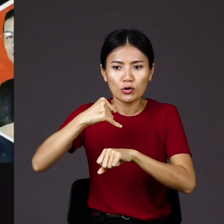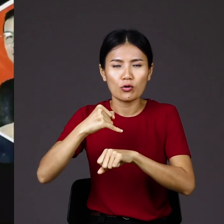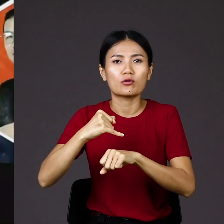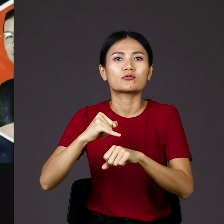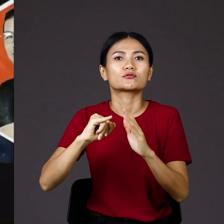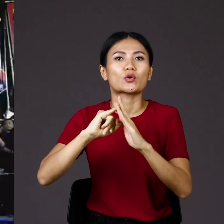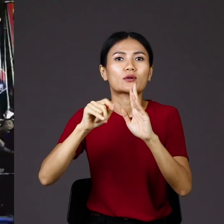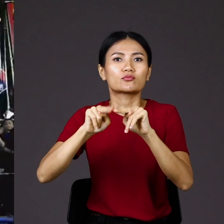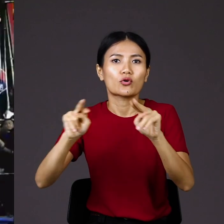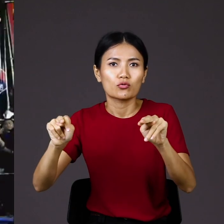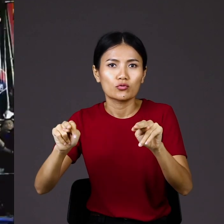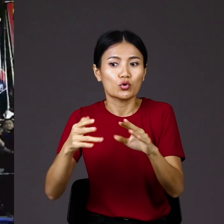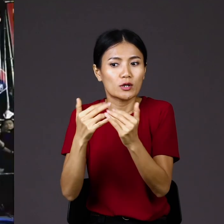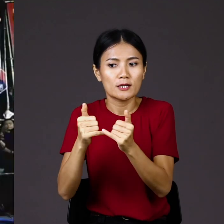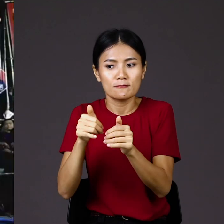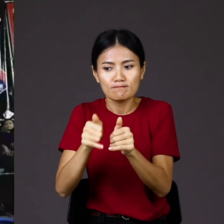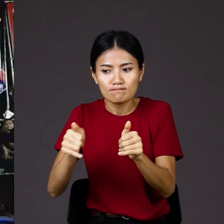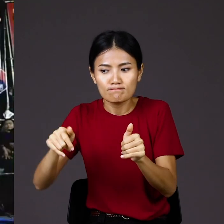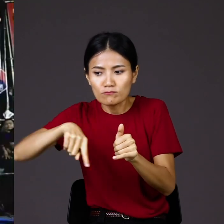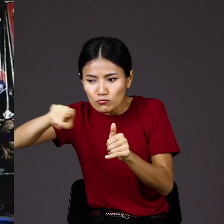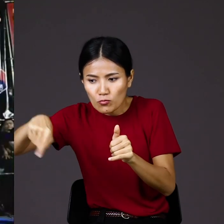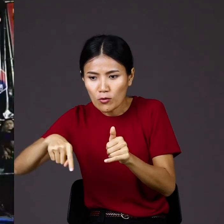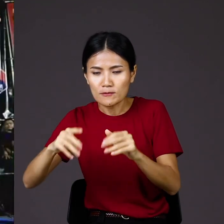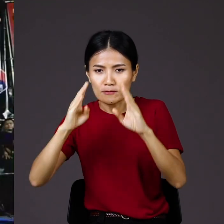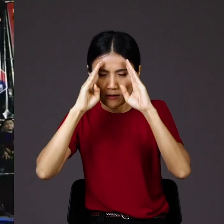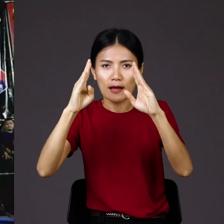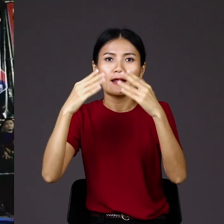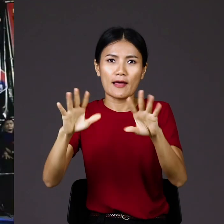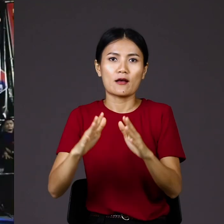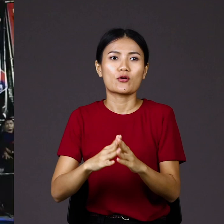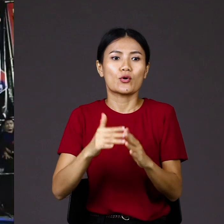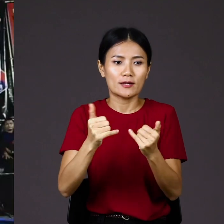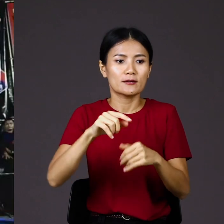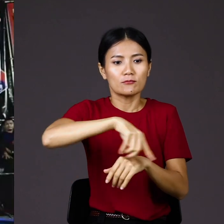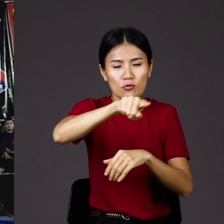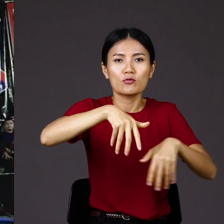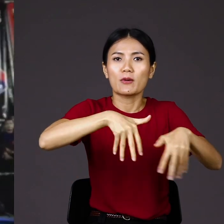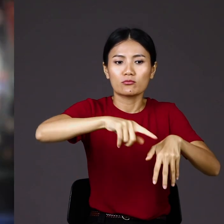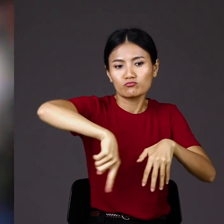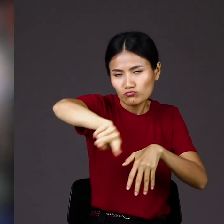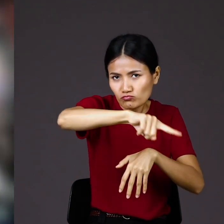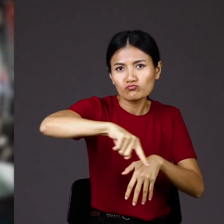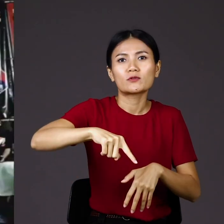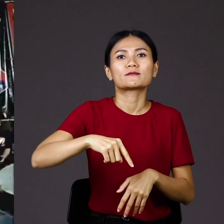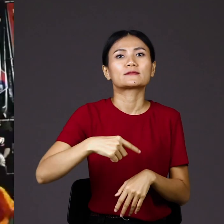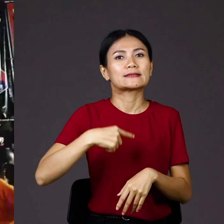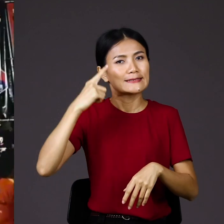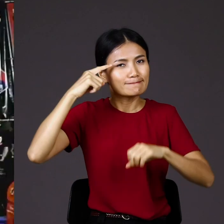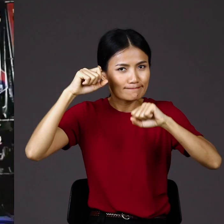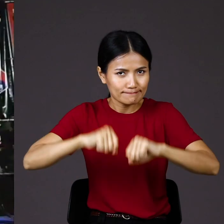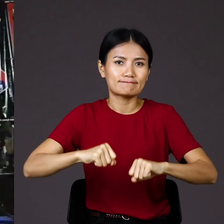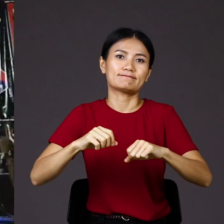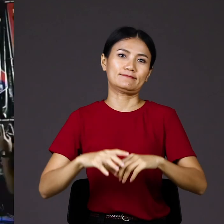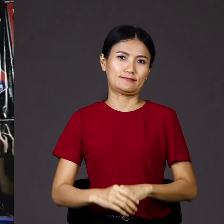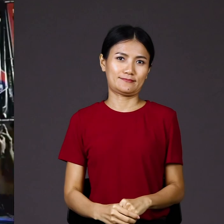ป็นเรื่องของประชาชนแล้วครับพวกเราทำเต็มที่แล้วขอบคุณครับ